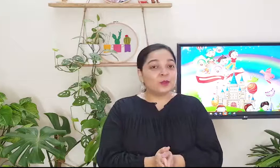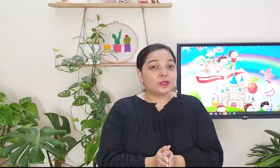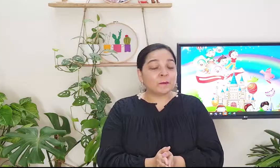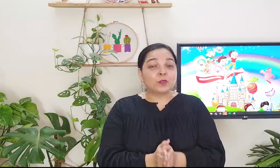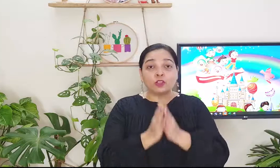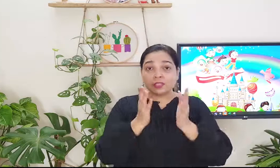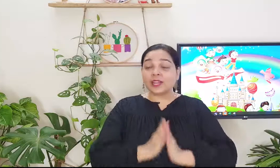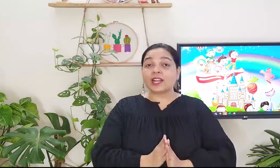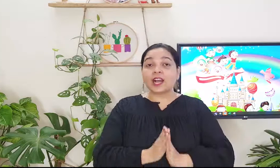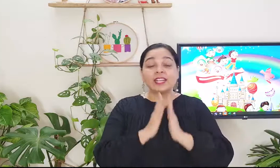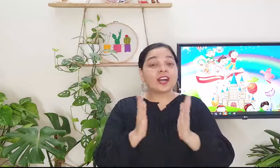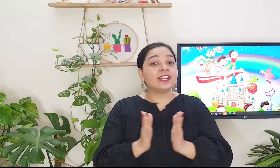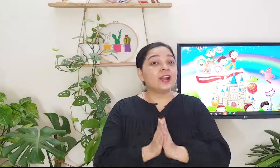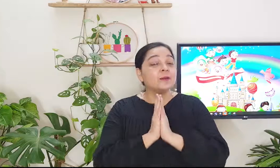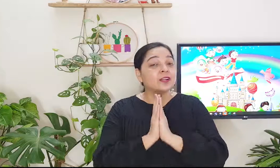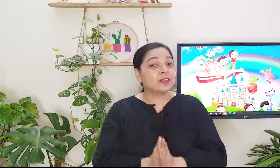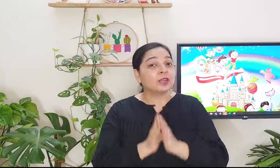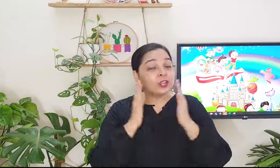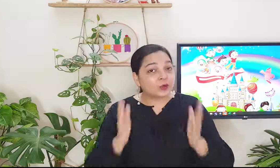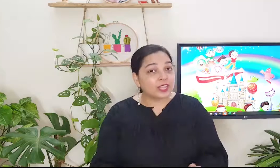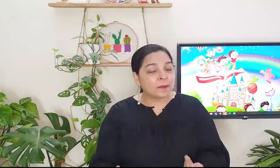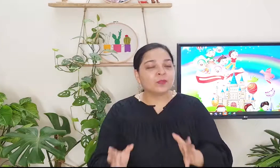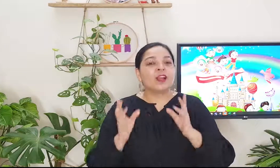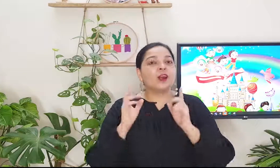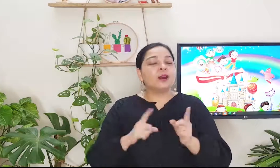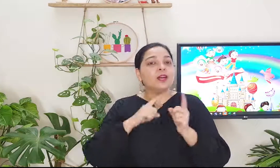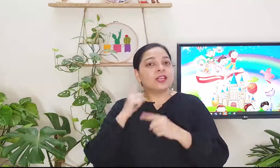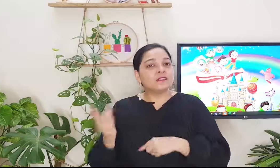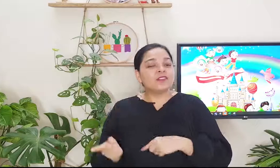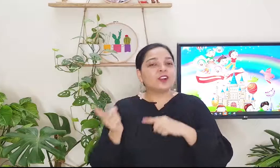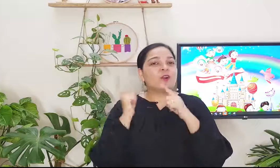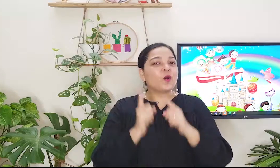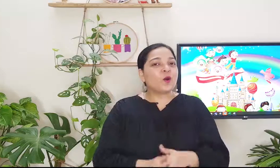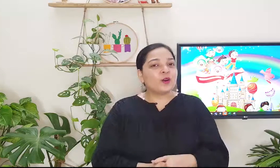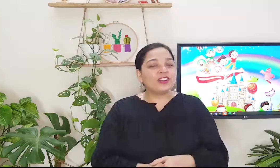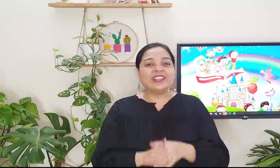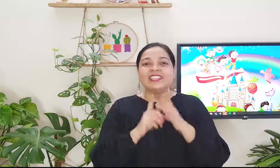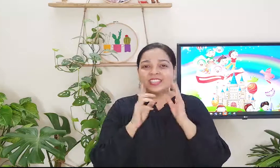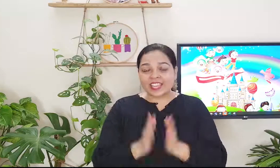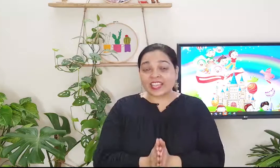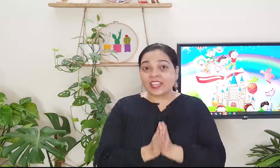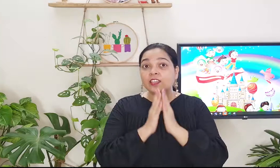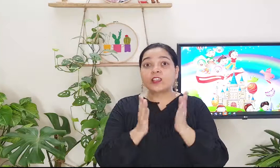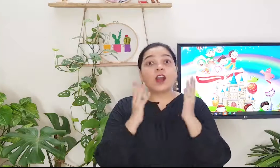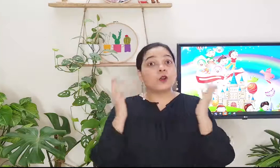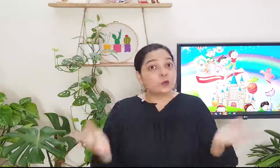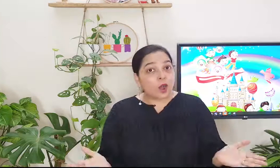হালেলুয়া। যেমন আমি বলেছি, এই গল্প এখানে শেষ হয়নি, আমরা পরের রবিবারে আবারও দেখব কি হলো।